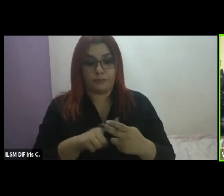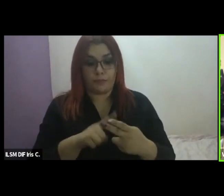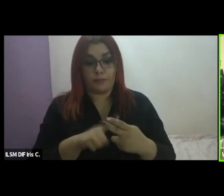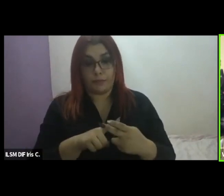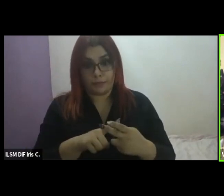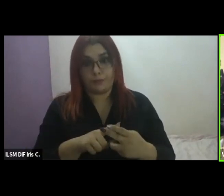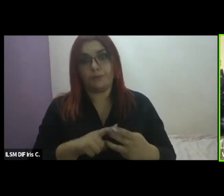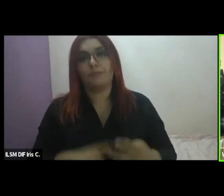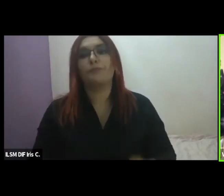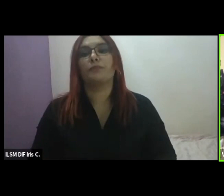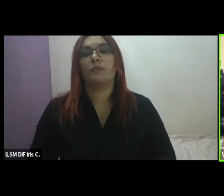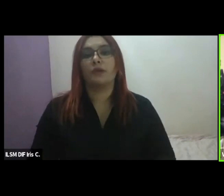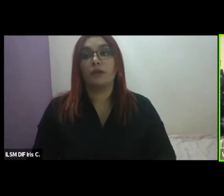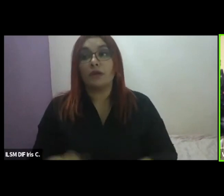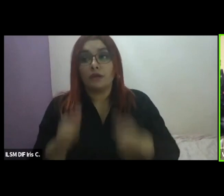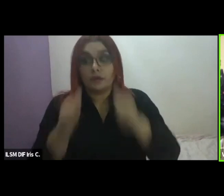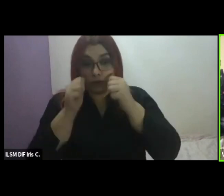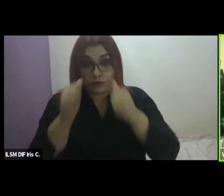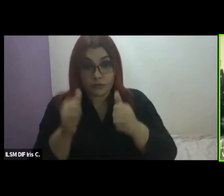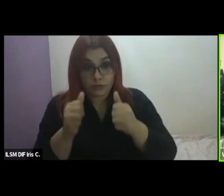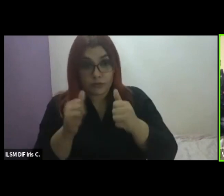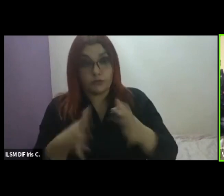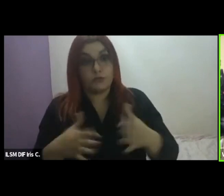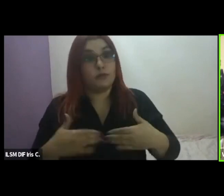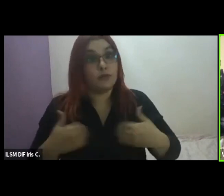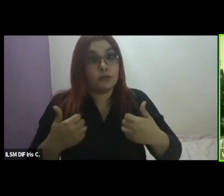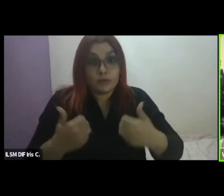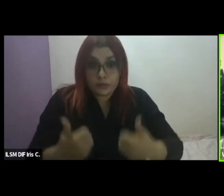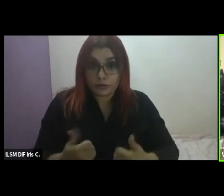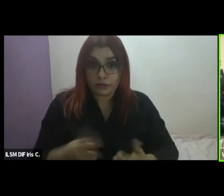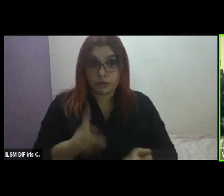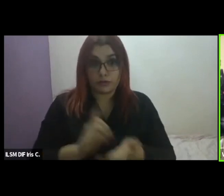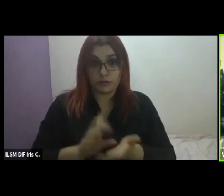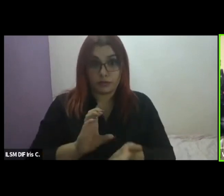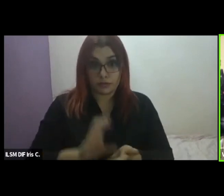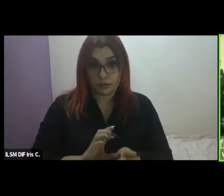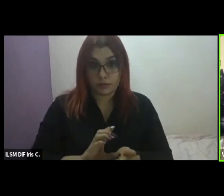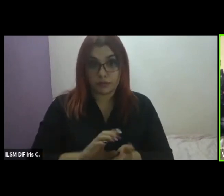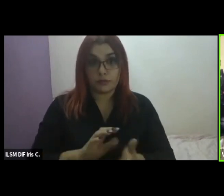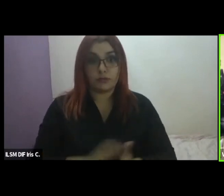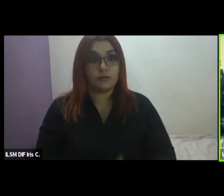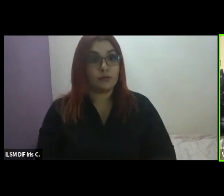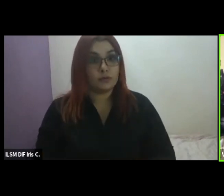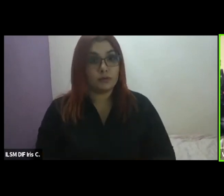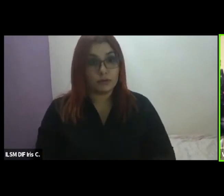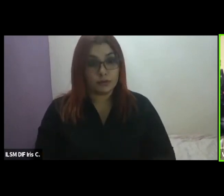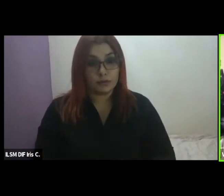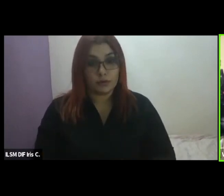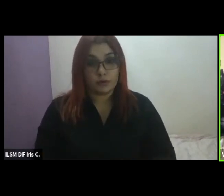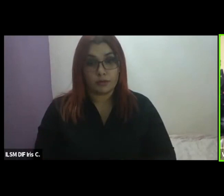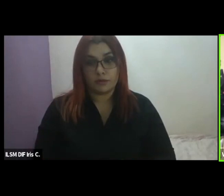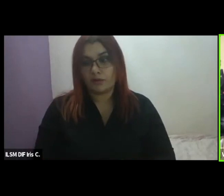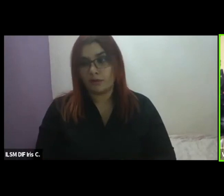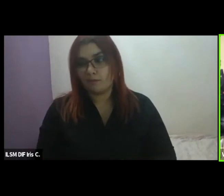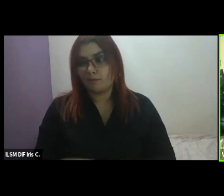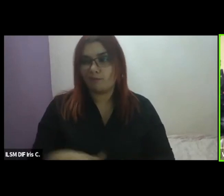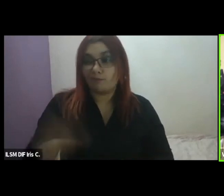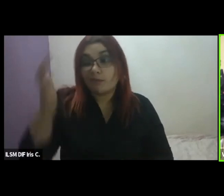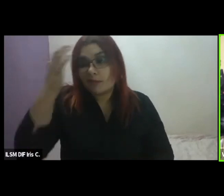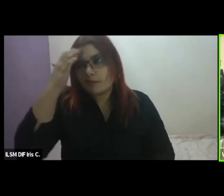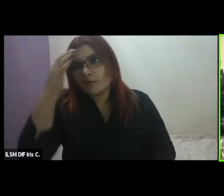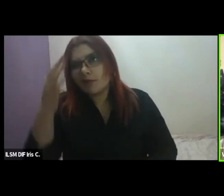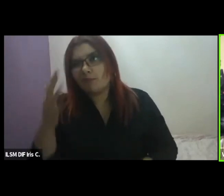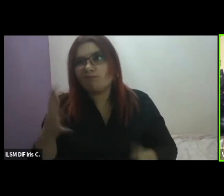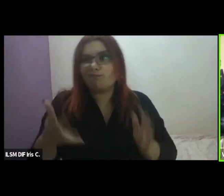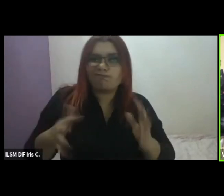discapacidad desde las certezas. Sin embargo, como voy a exponer en la tercera parte, vivimos en una época de incertidumbre. Y